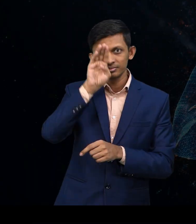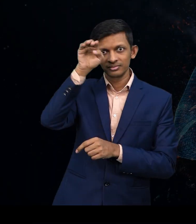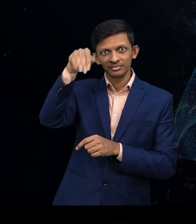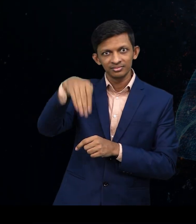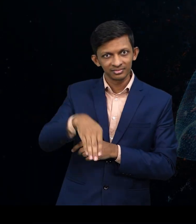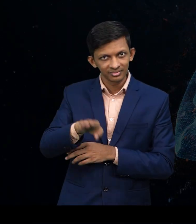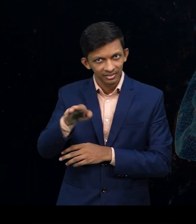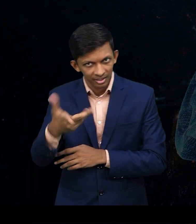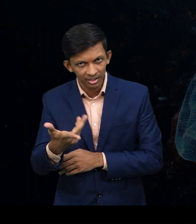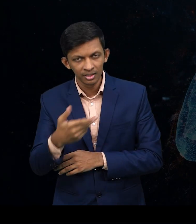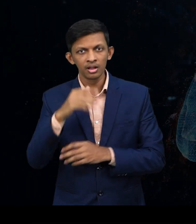ಸಿಂಹಗಳು,